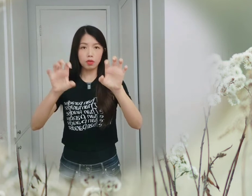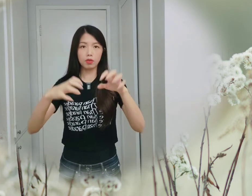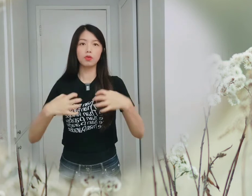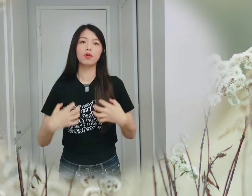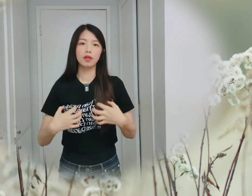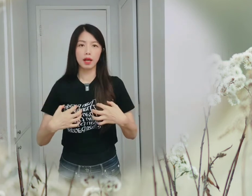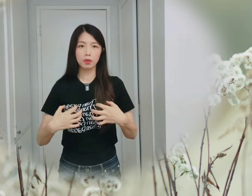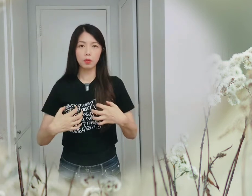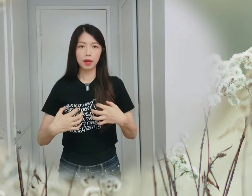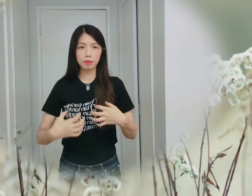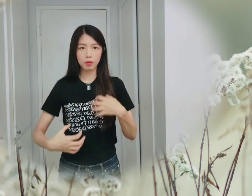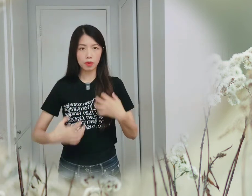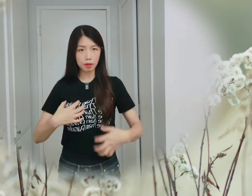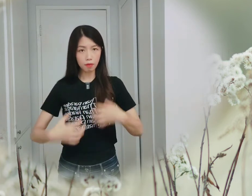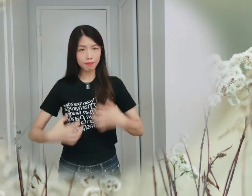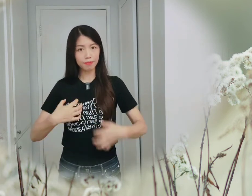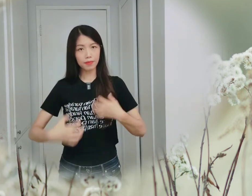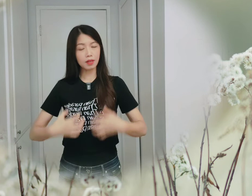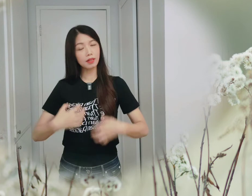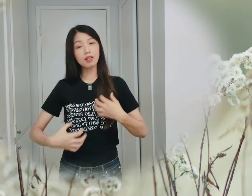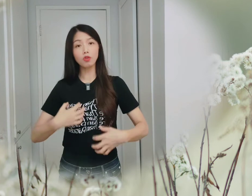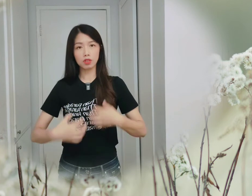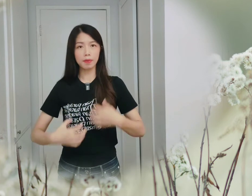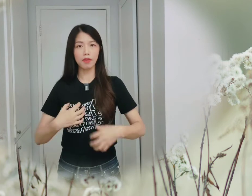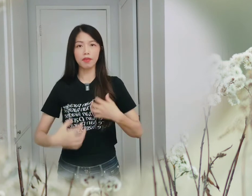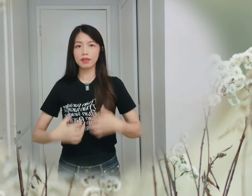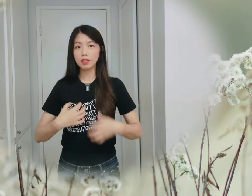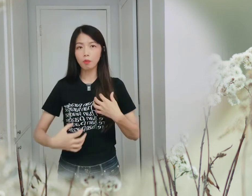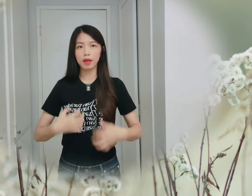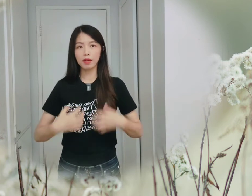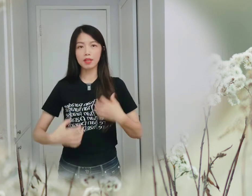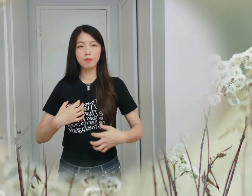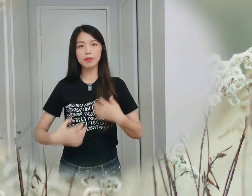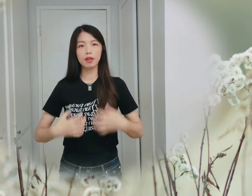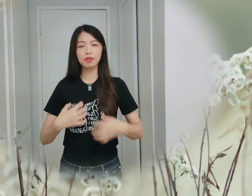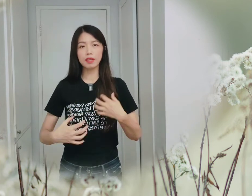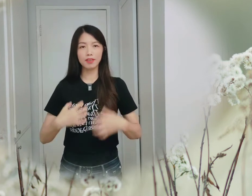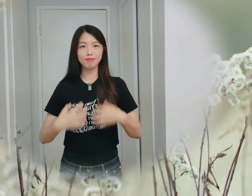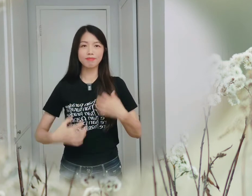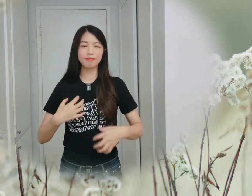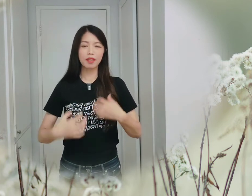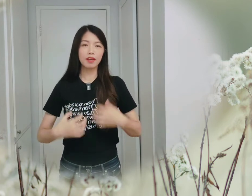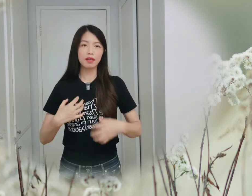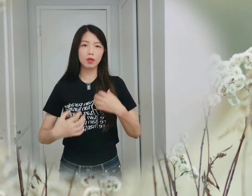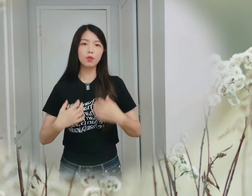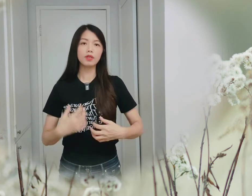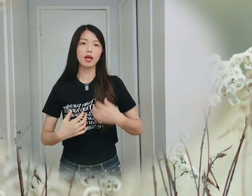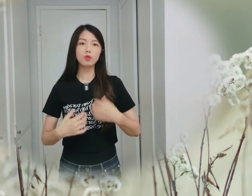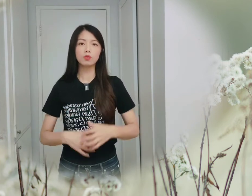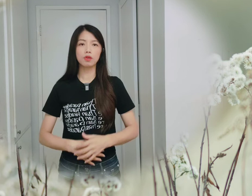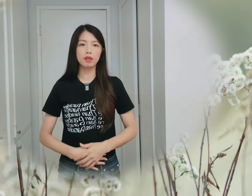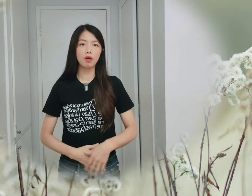오므려 주시고 양쪽 가슴 있는 쪽에서 긁어주시면 즐겁다, 기쁘다 이런 뜻이에요.